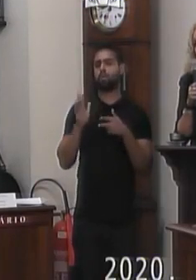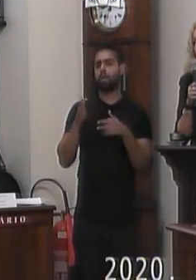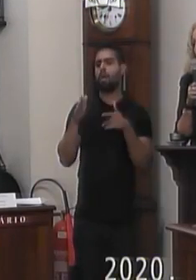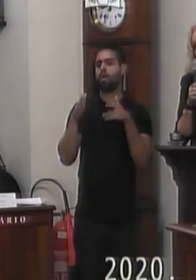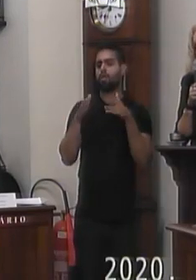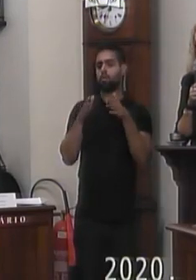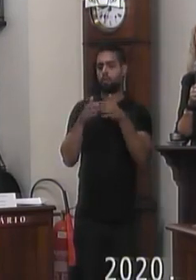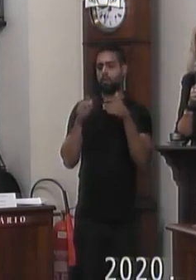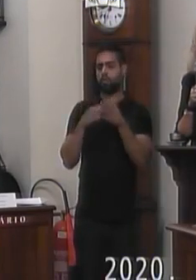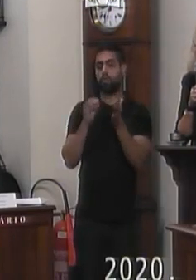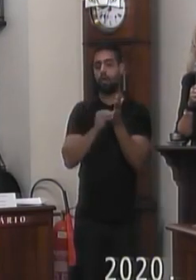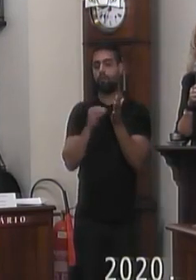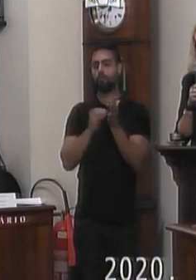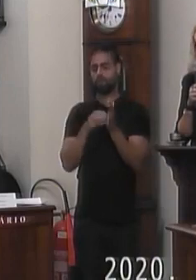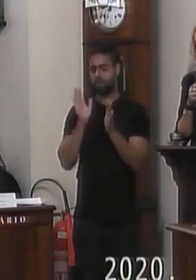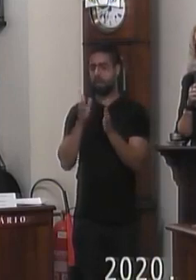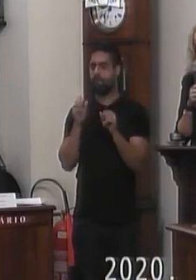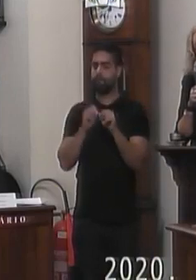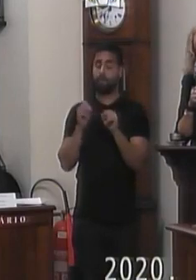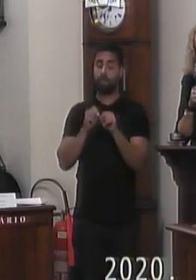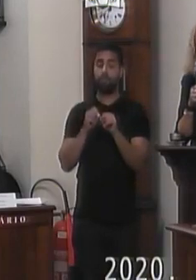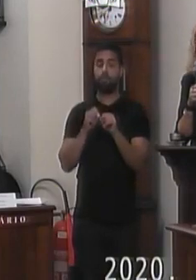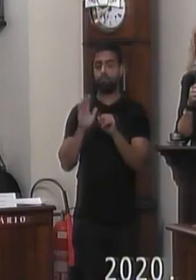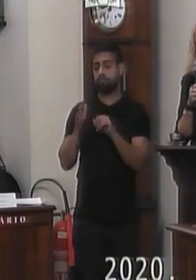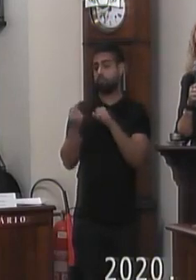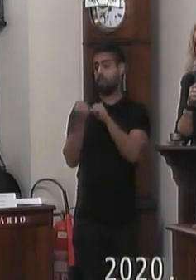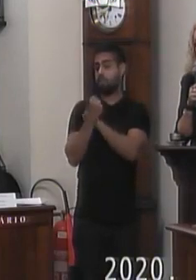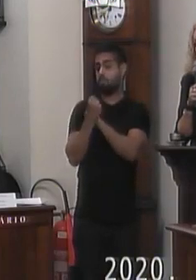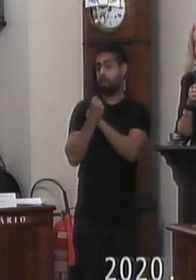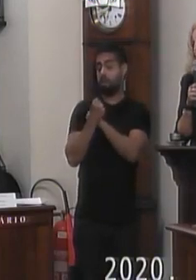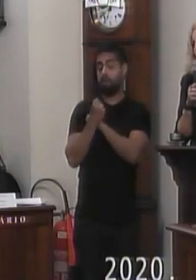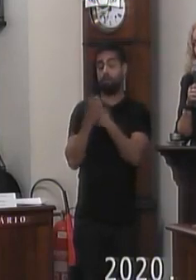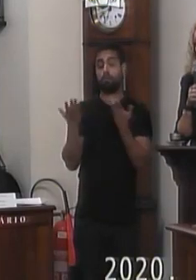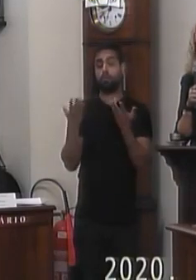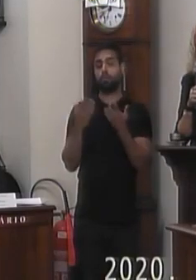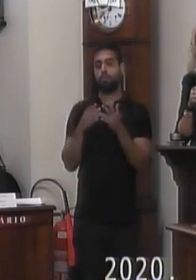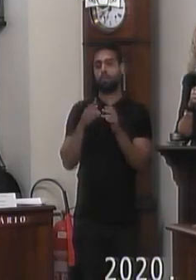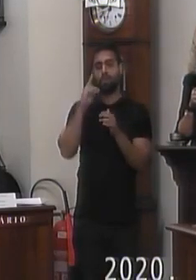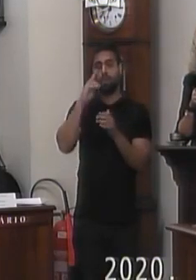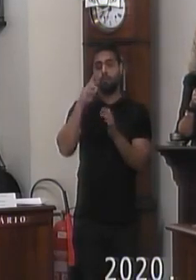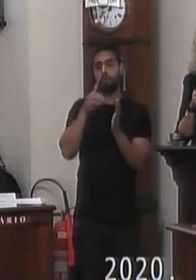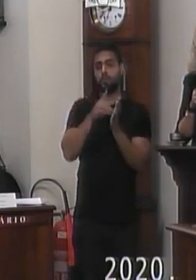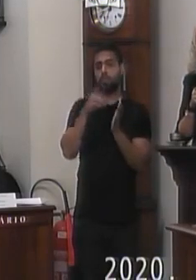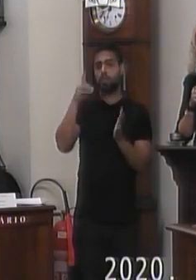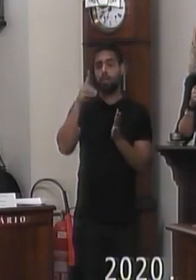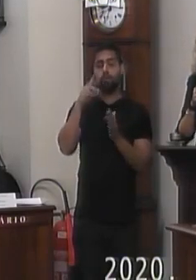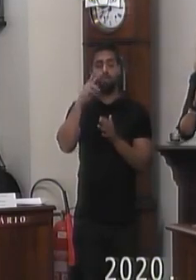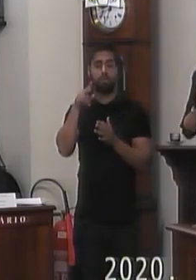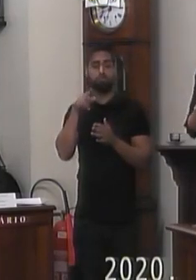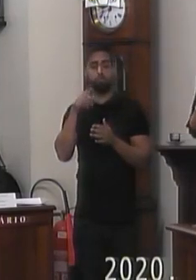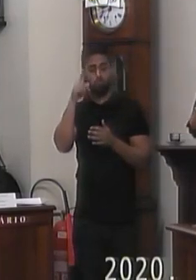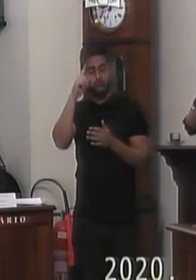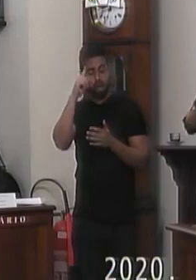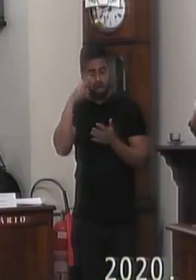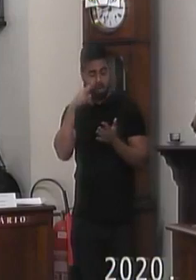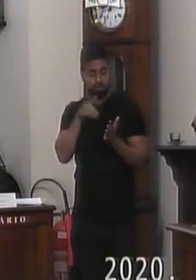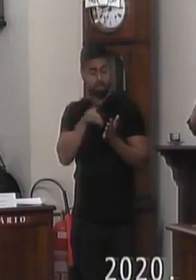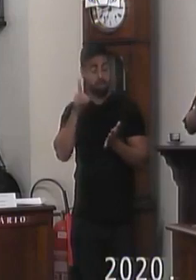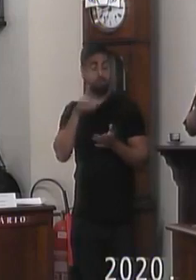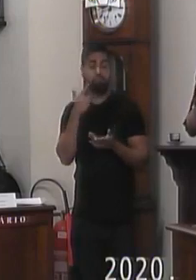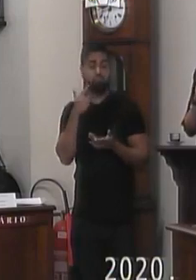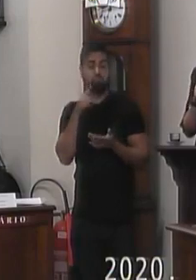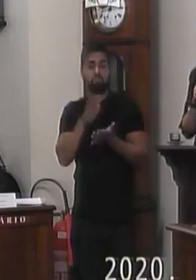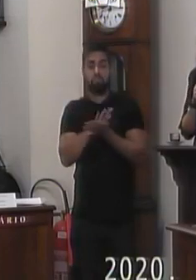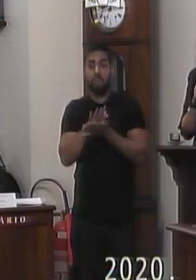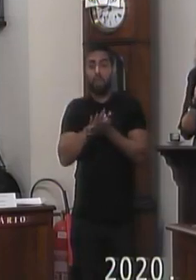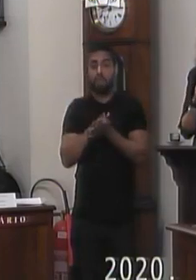para a gente complementar, nós já complementamos e estamos aguardando. Acompanhamos o Diário Oficial todos os dias, mas ainda não tem ainda